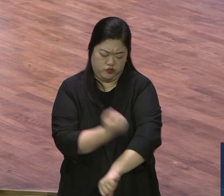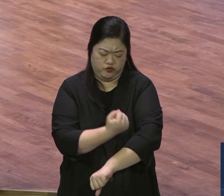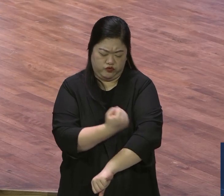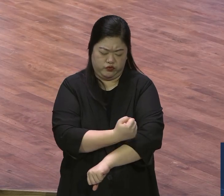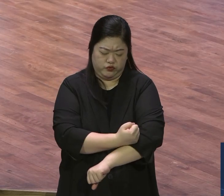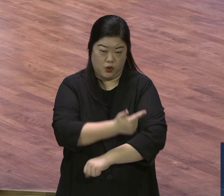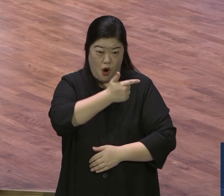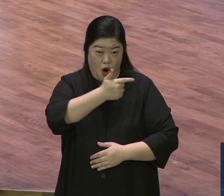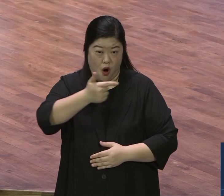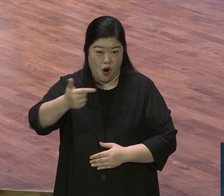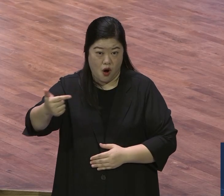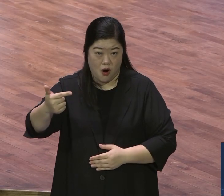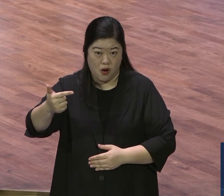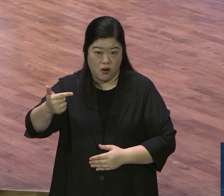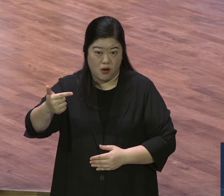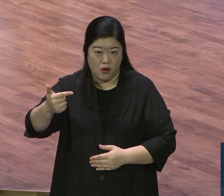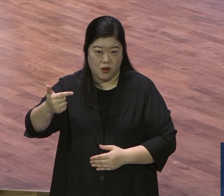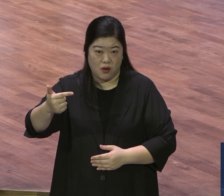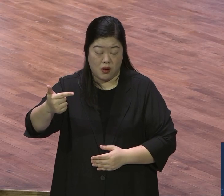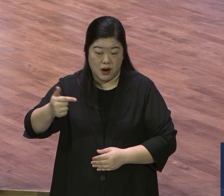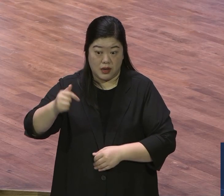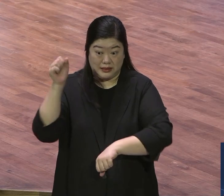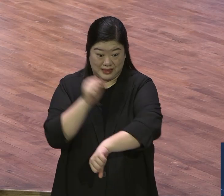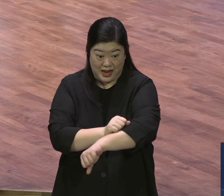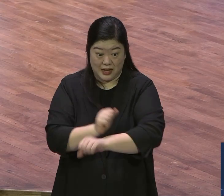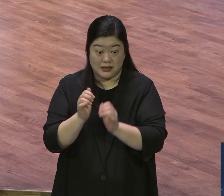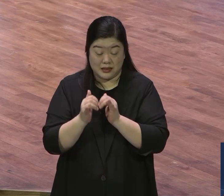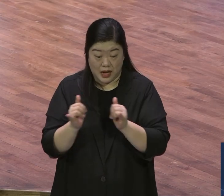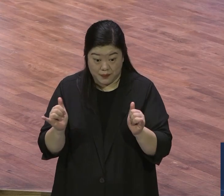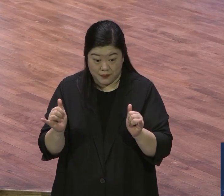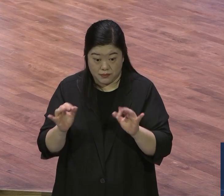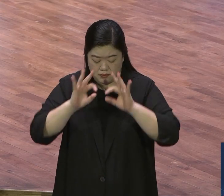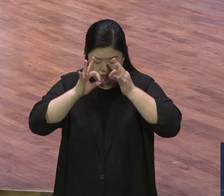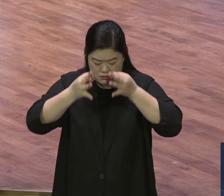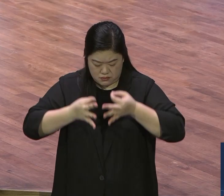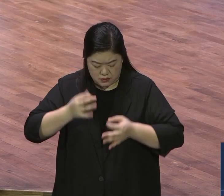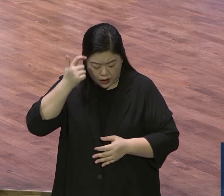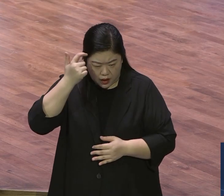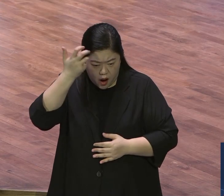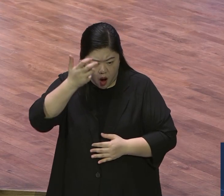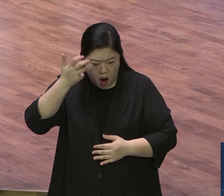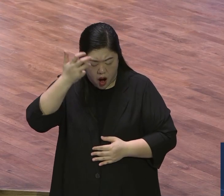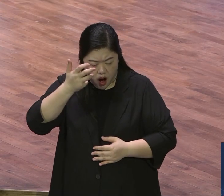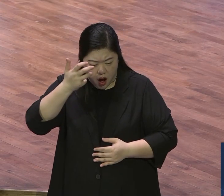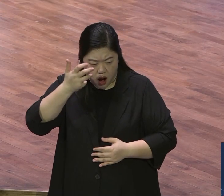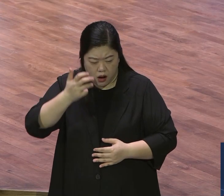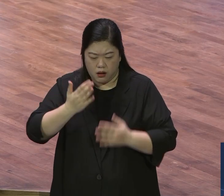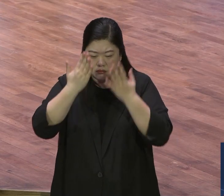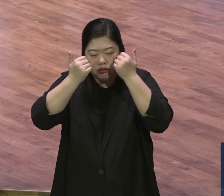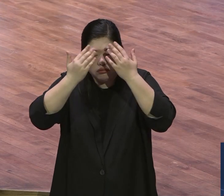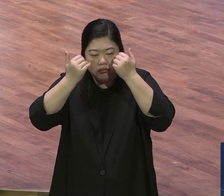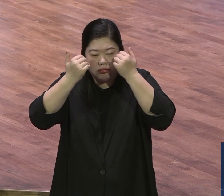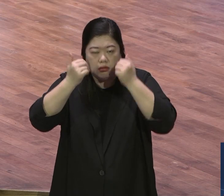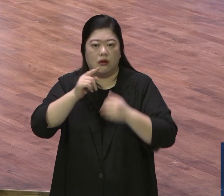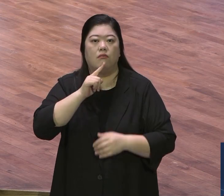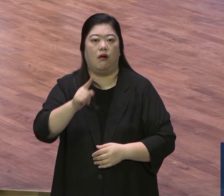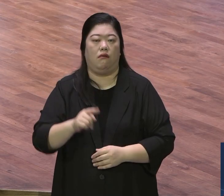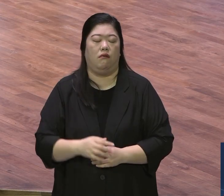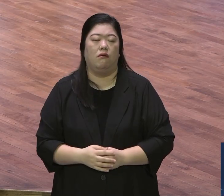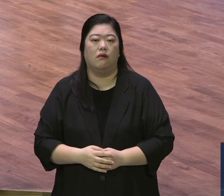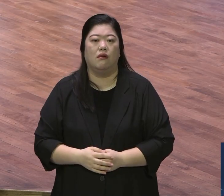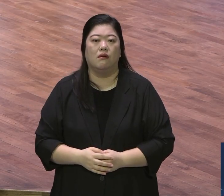얼마나 영적으로 벌거숭이 인지를 모른다. 영적으로 얼마나 벌거숭이 인지 모른다.